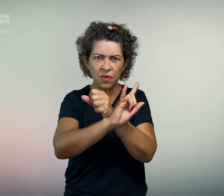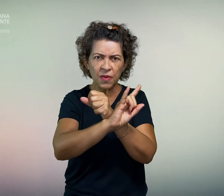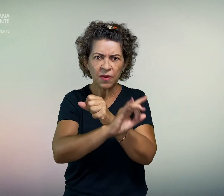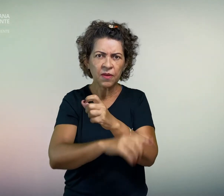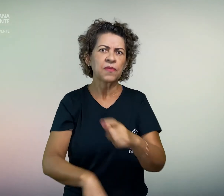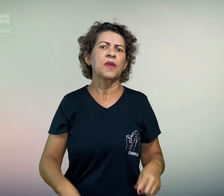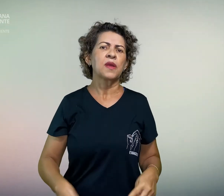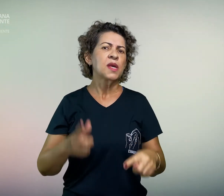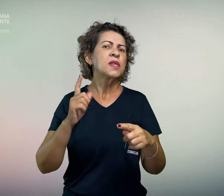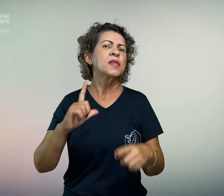traição?